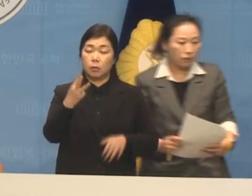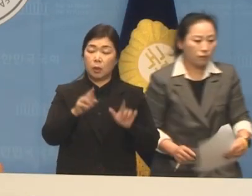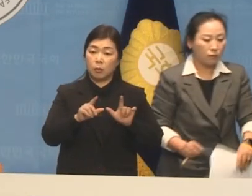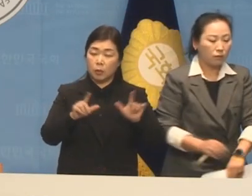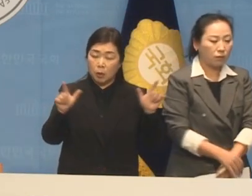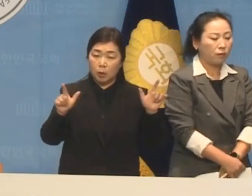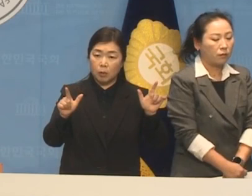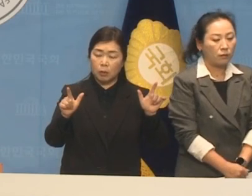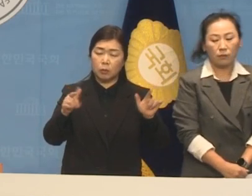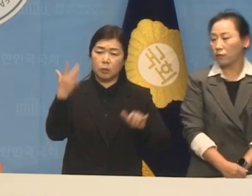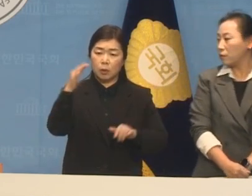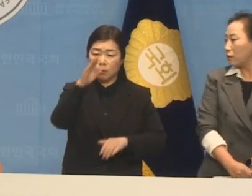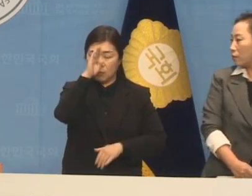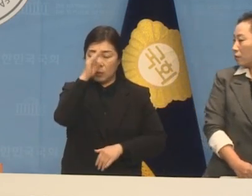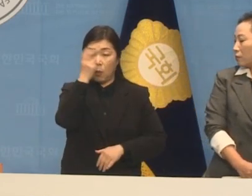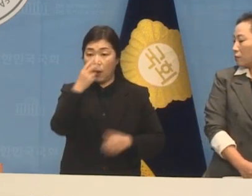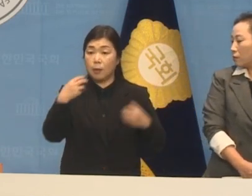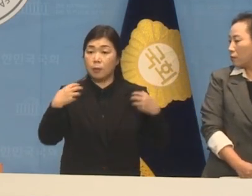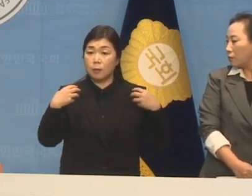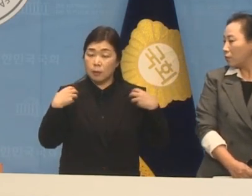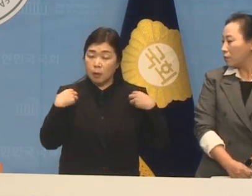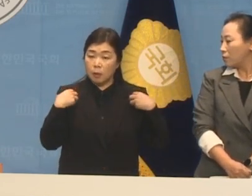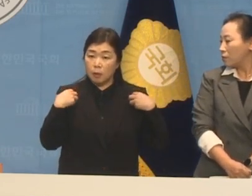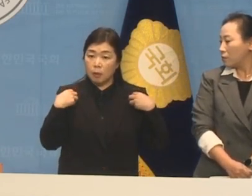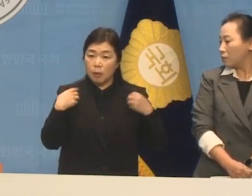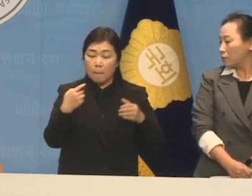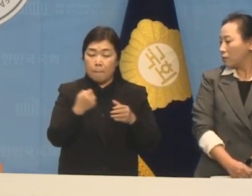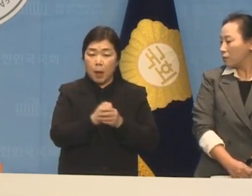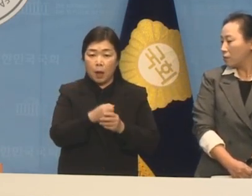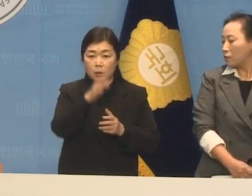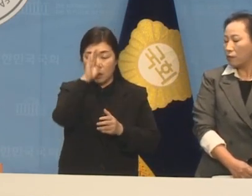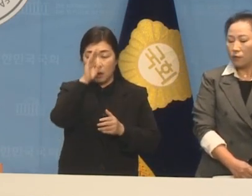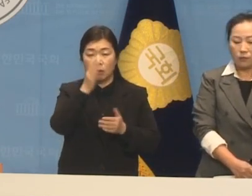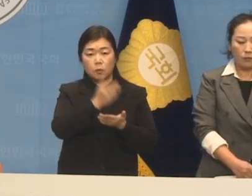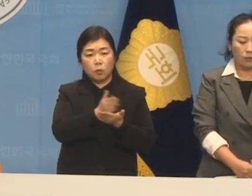2023년도 기준 질병관리청 희귀질환 병의 종류가